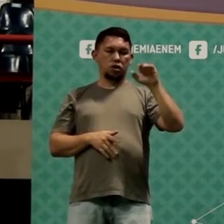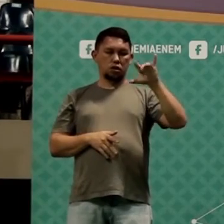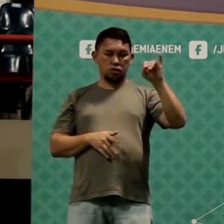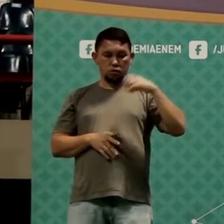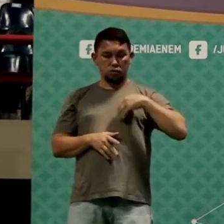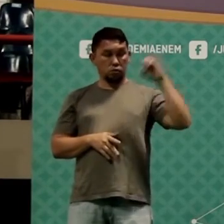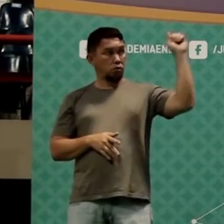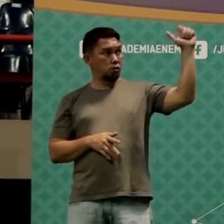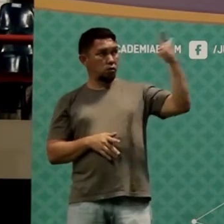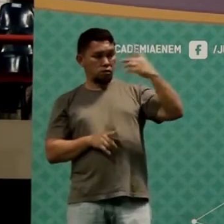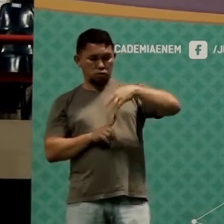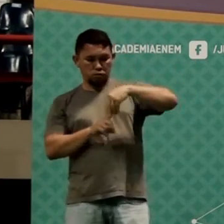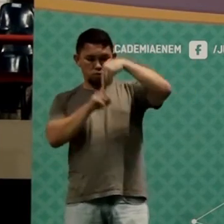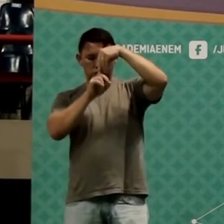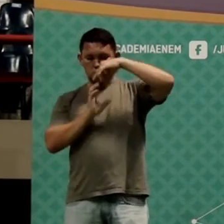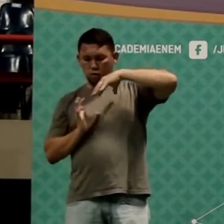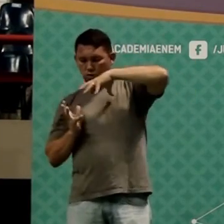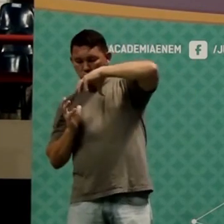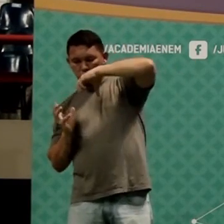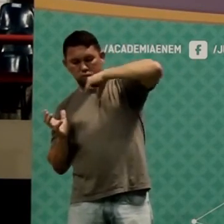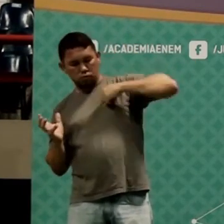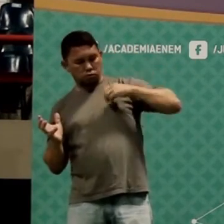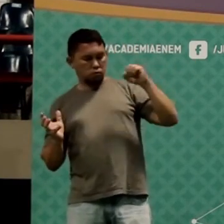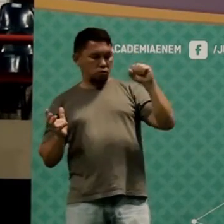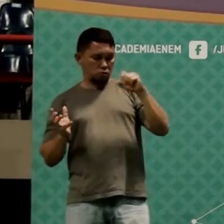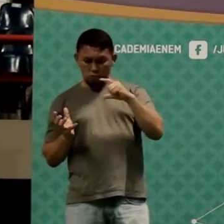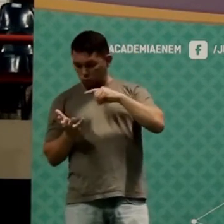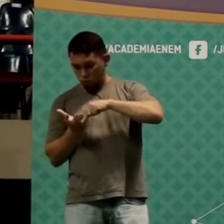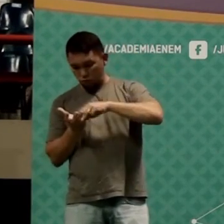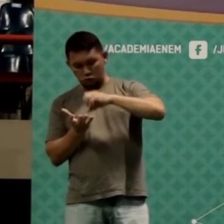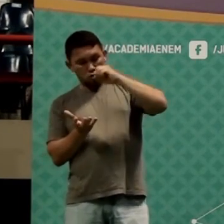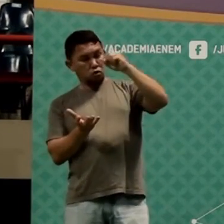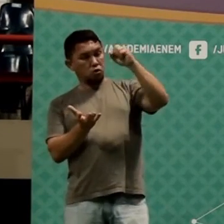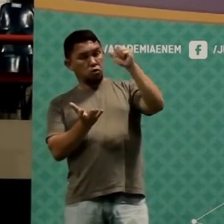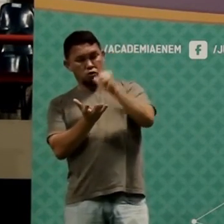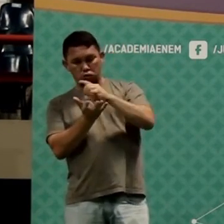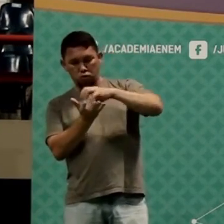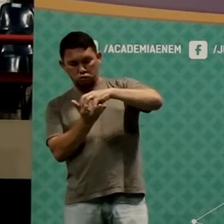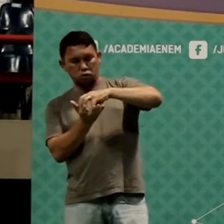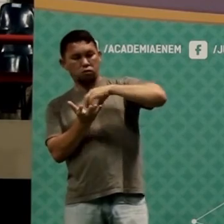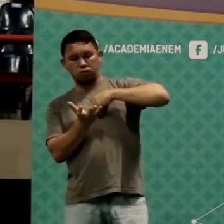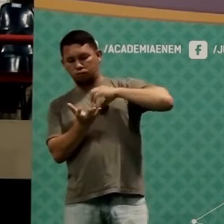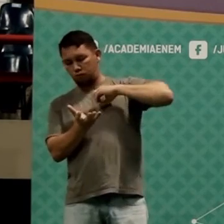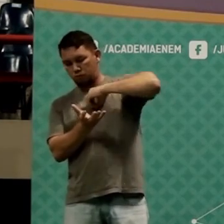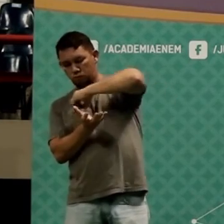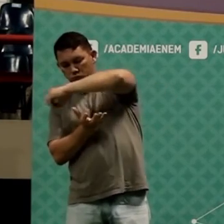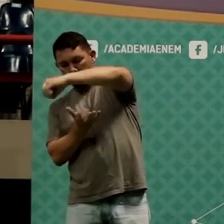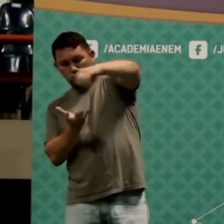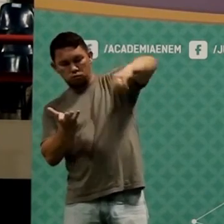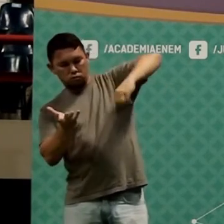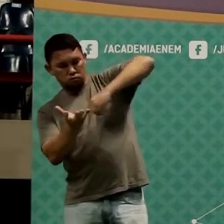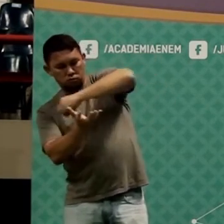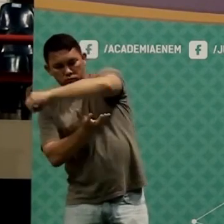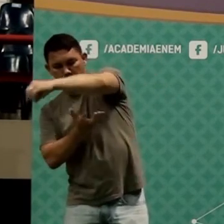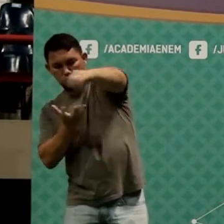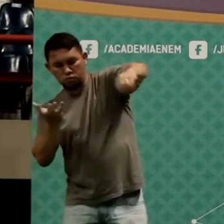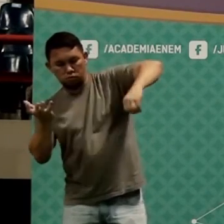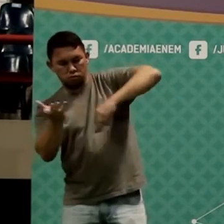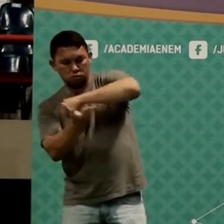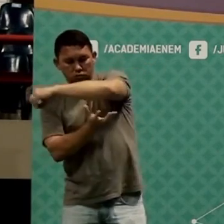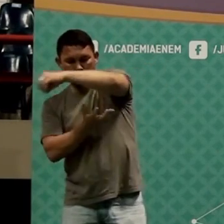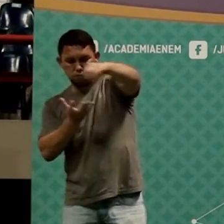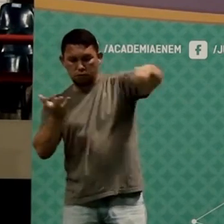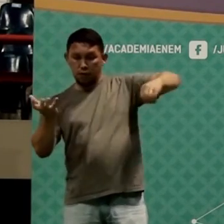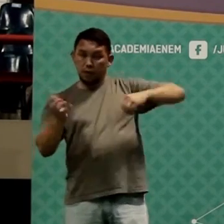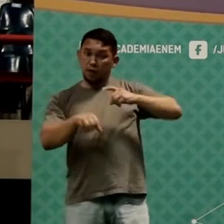centro e a Terra era mais um dos objetos celestes que girava em torno do Sol. Naquele momento eles não puderam